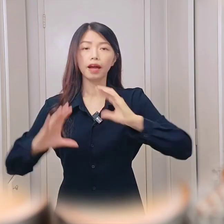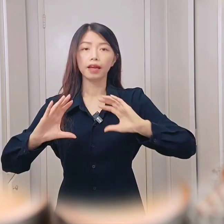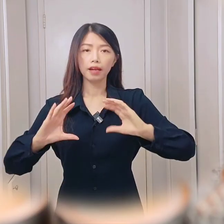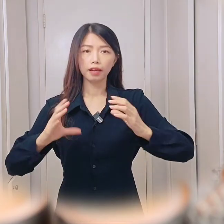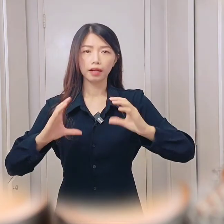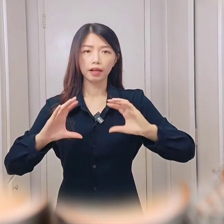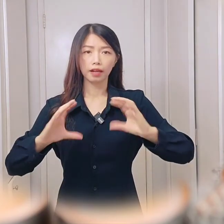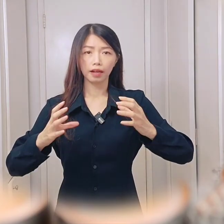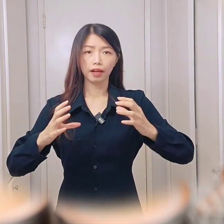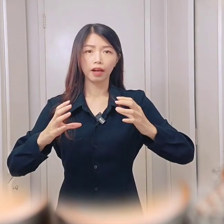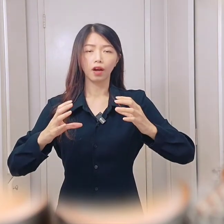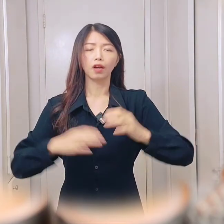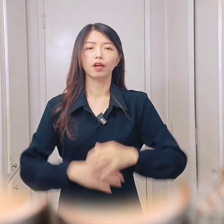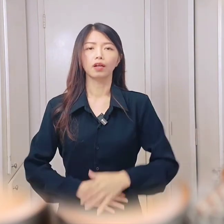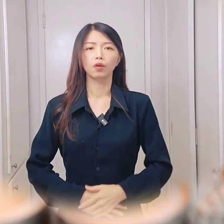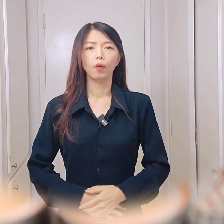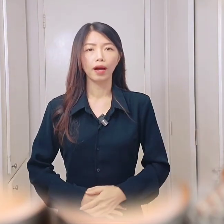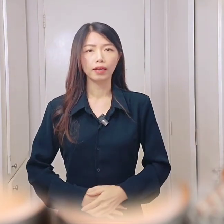이스라엘